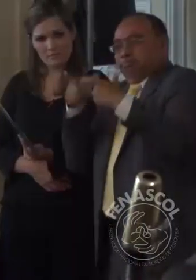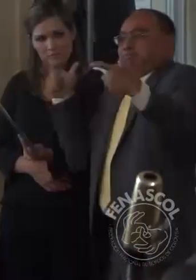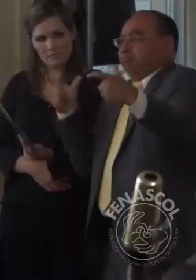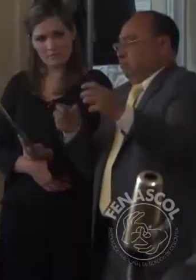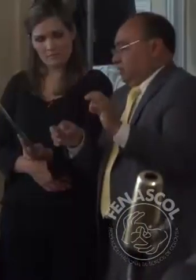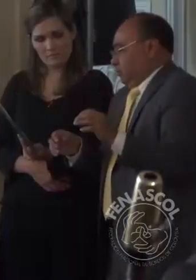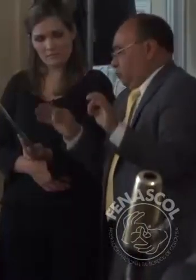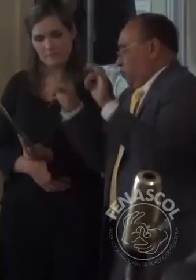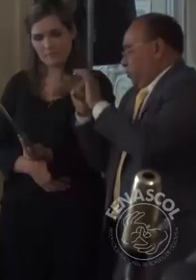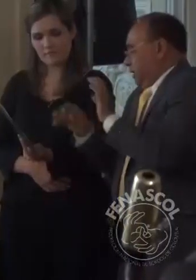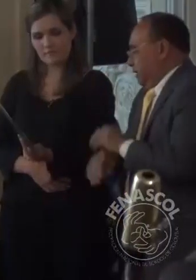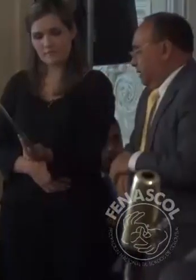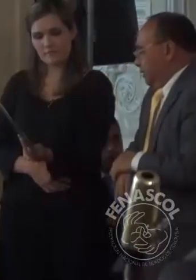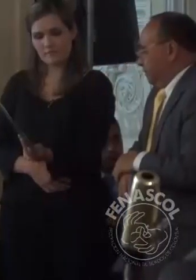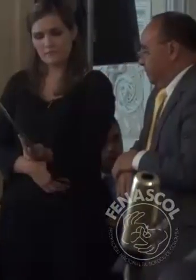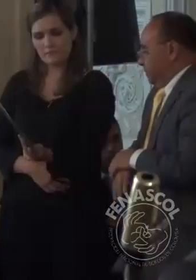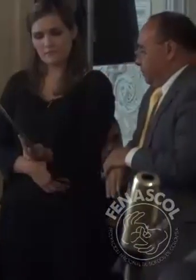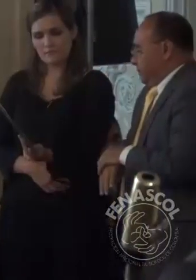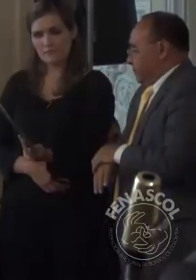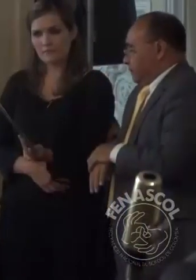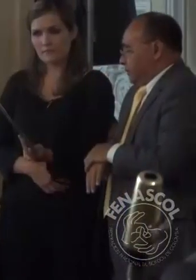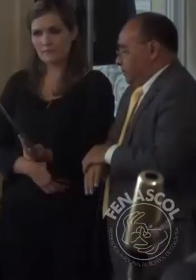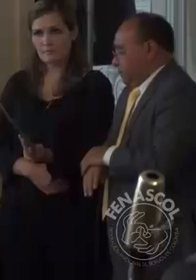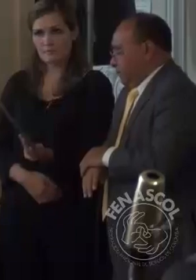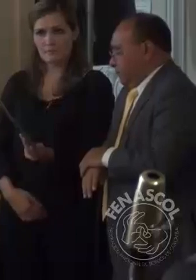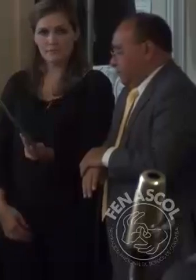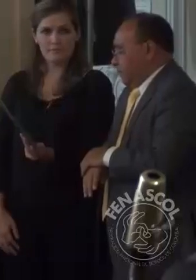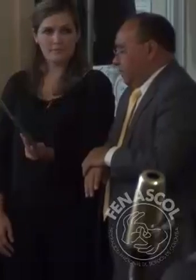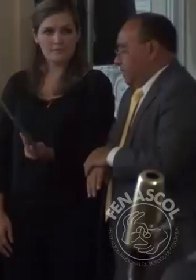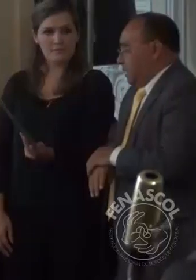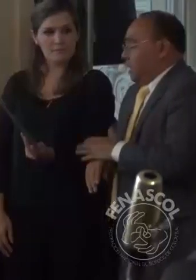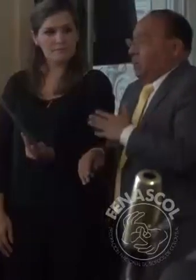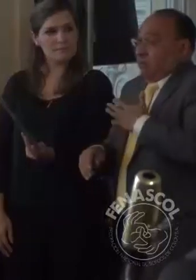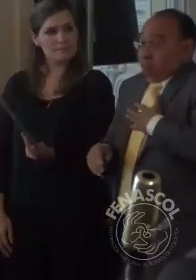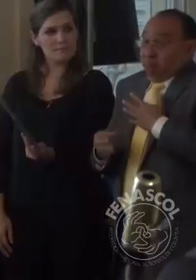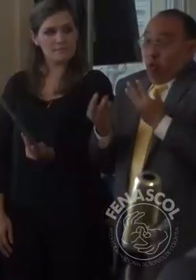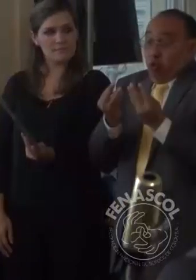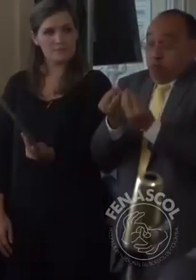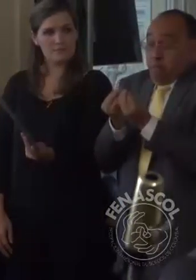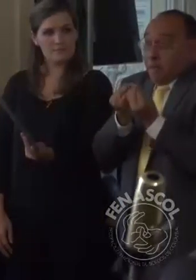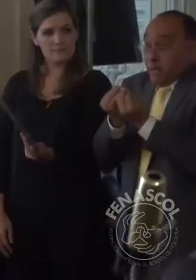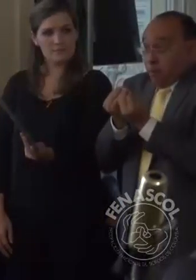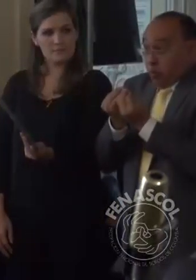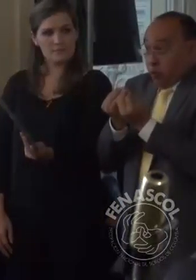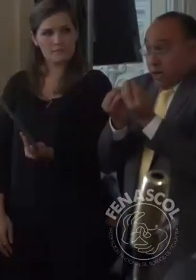progrese. Eso es lo más importante para nosotros.